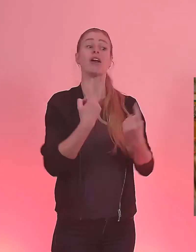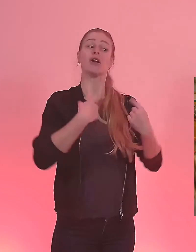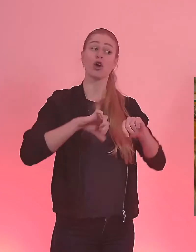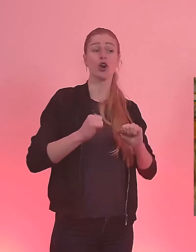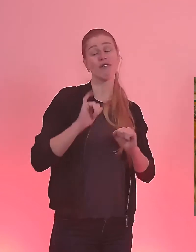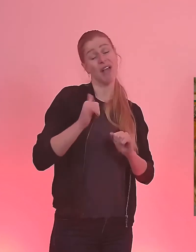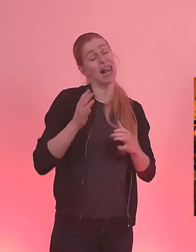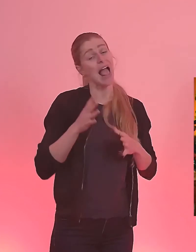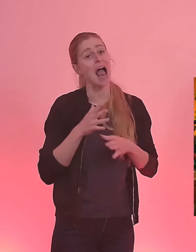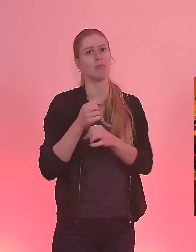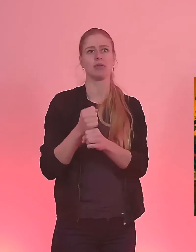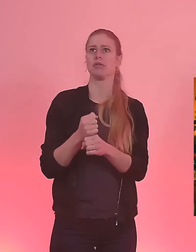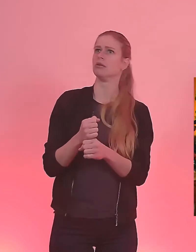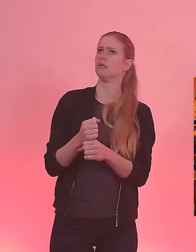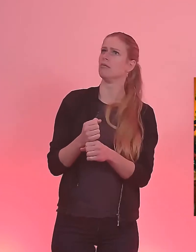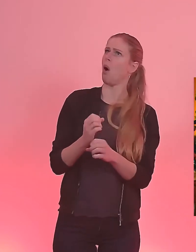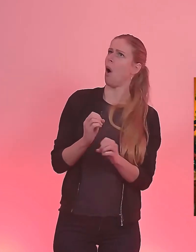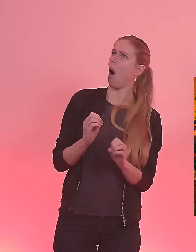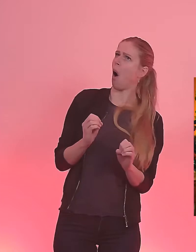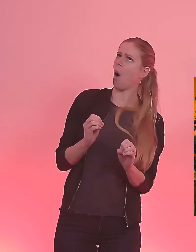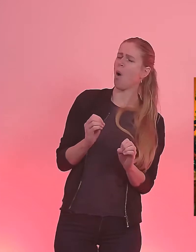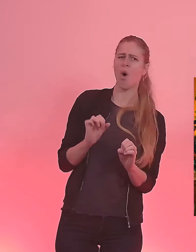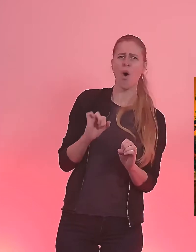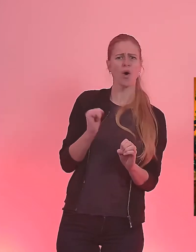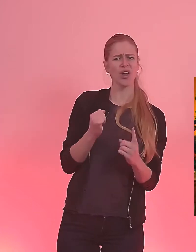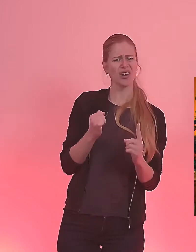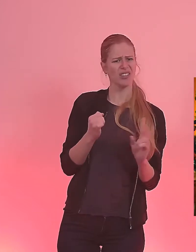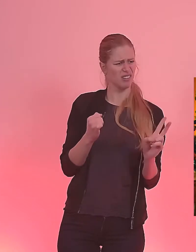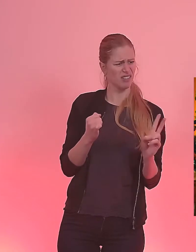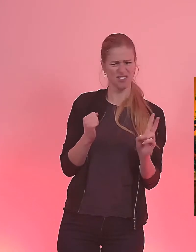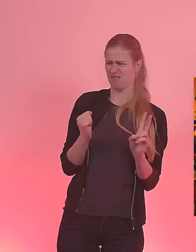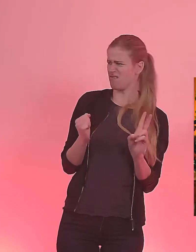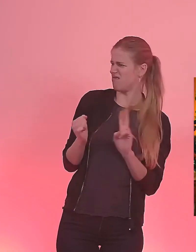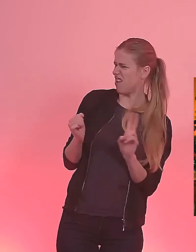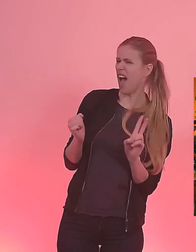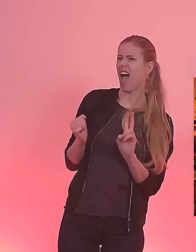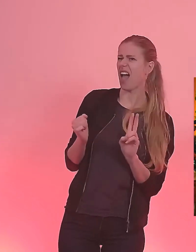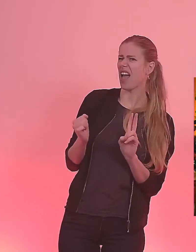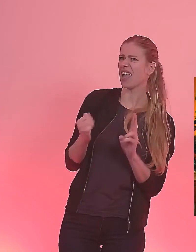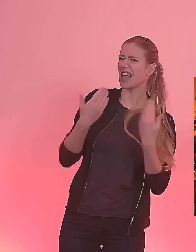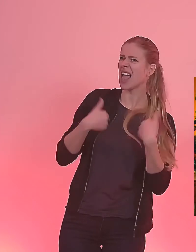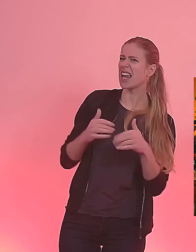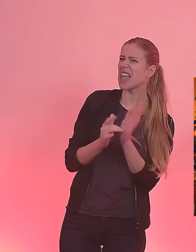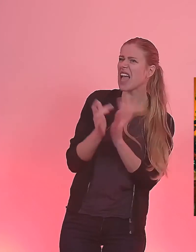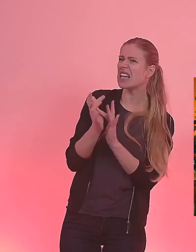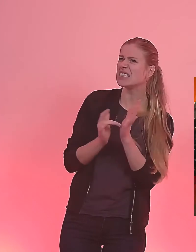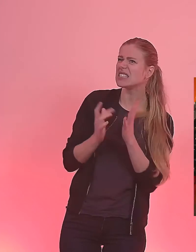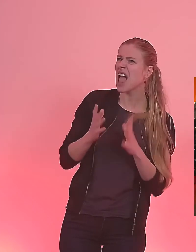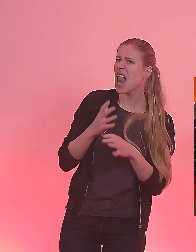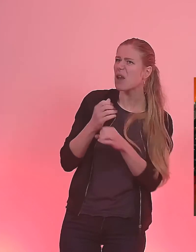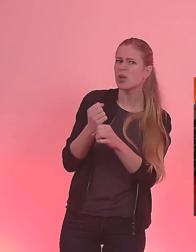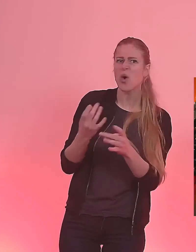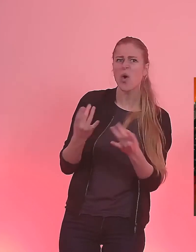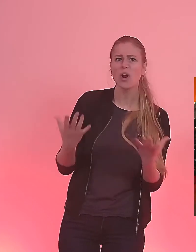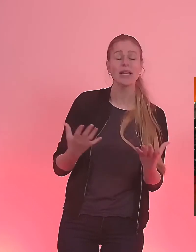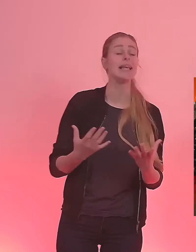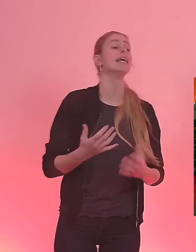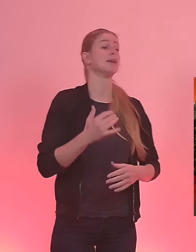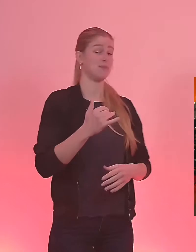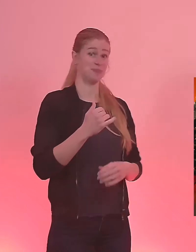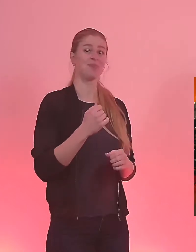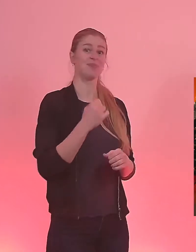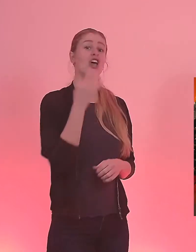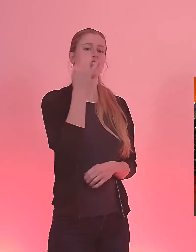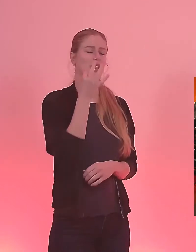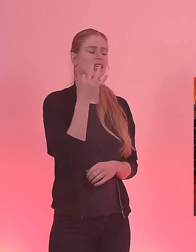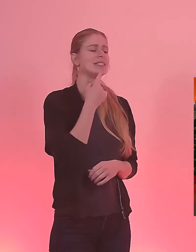helpen. Oh? Ja. Kunnen wij de Heer Jezus helpen? Ja. Hoe dan? Jazeker. Weet je, we zijn geboren